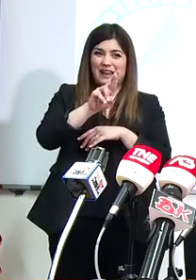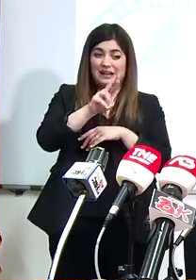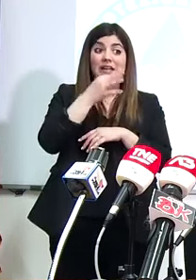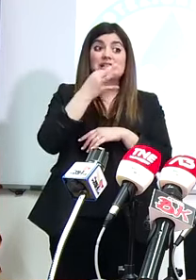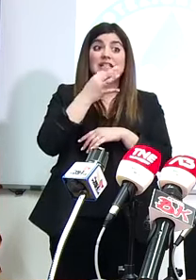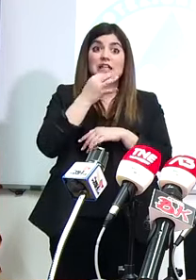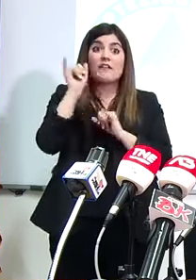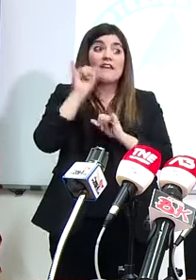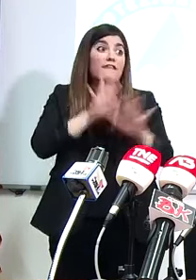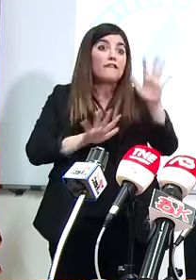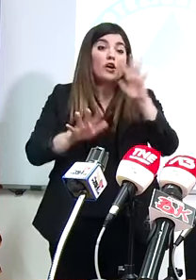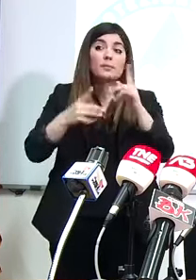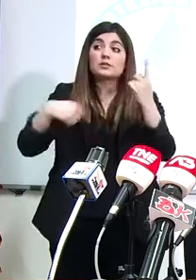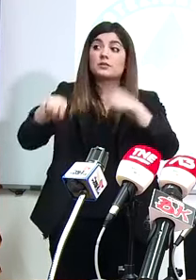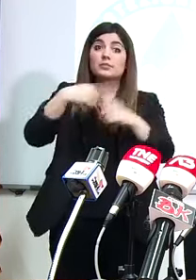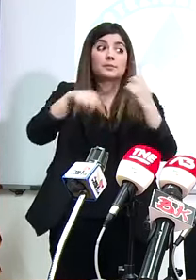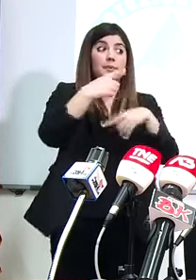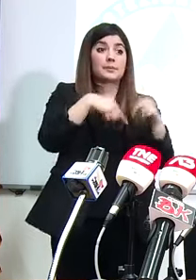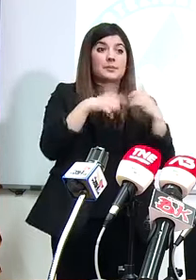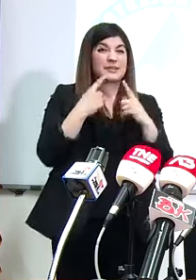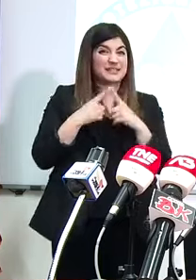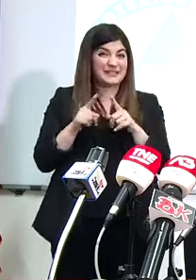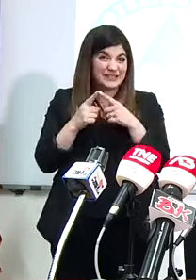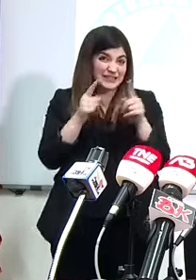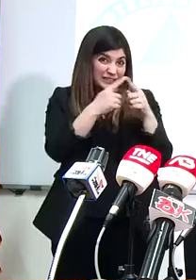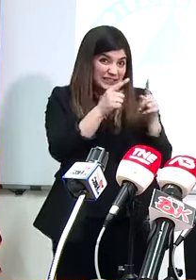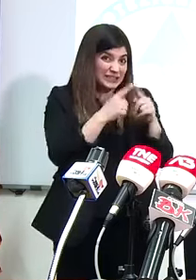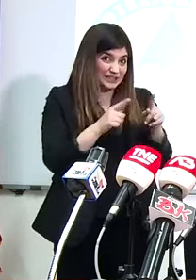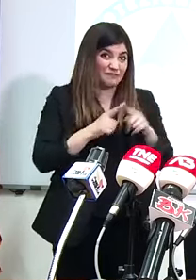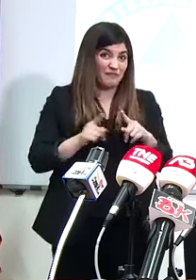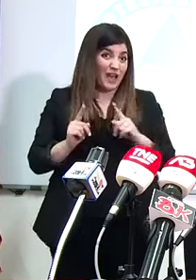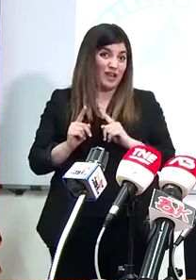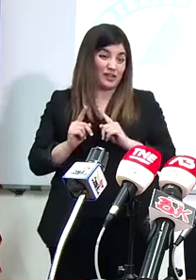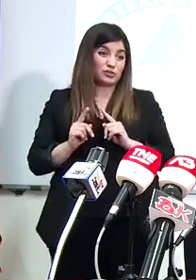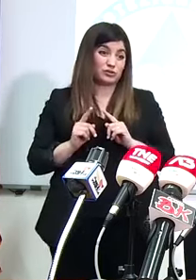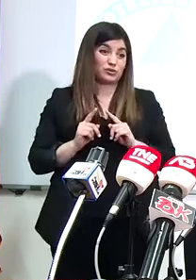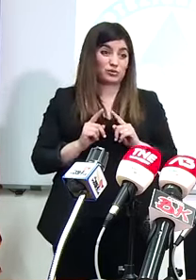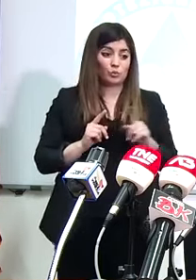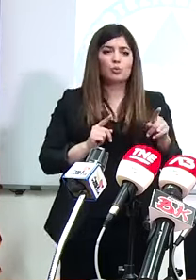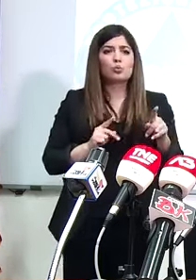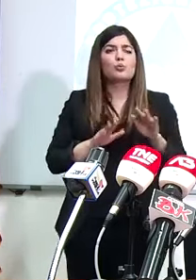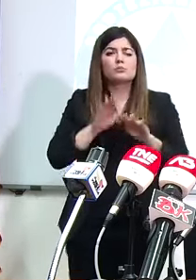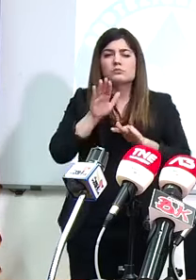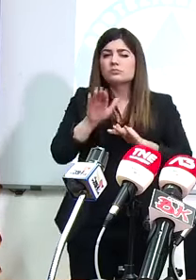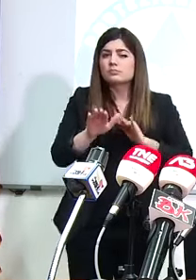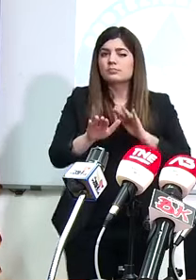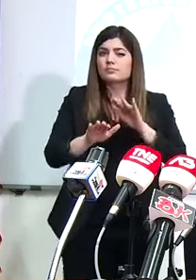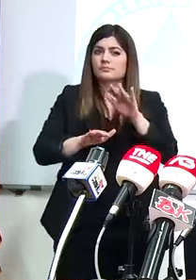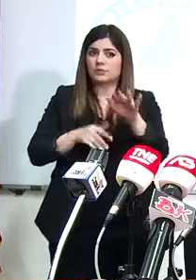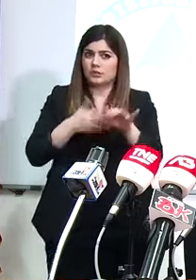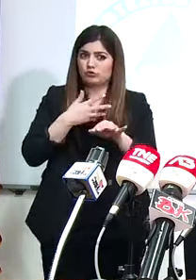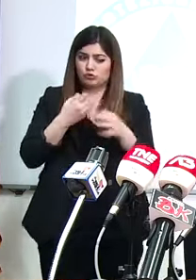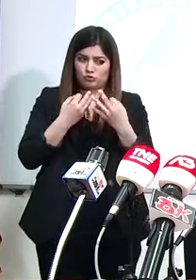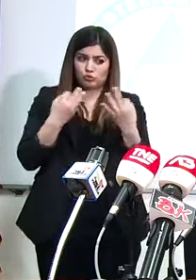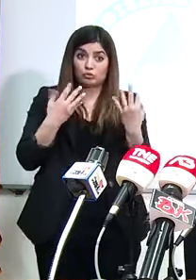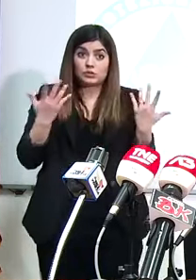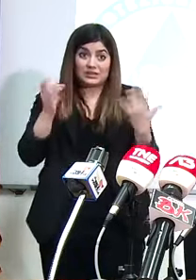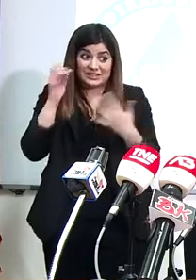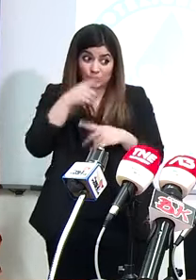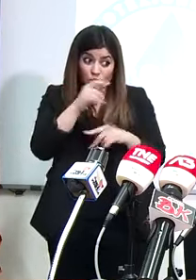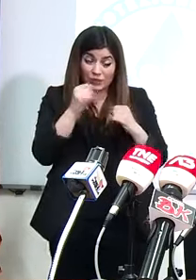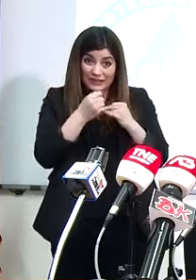maniera direi diversa rispetto anche alla giusta cautela che lei ha avuto se ci può dare qualche elemento in più non so ma guarda